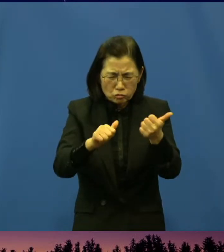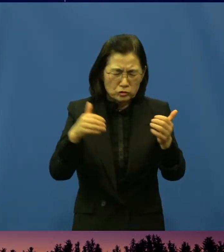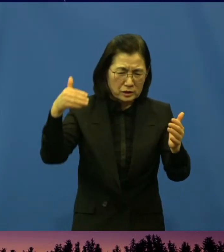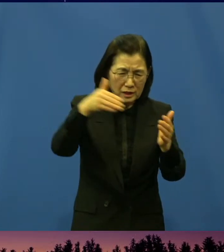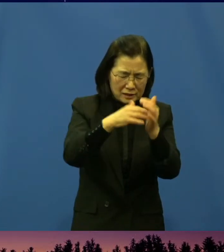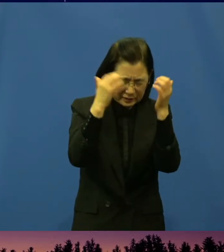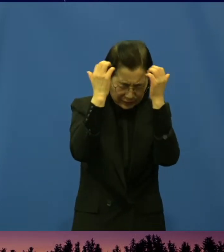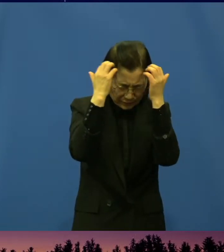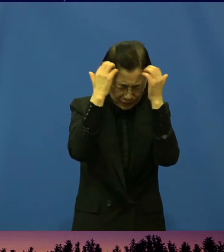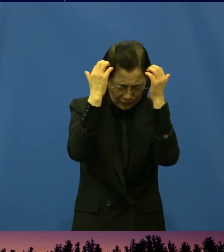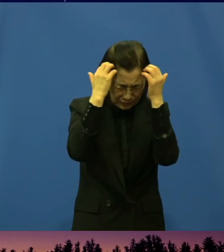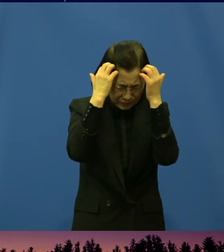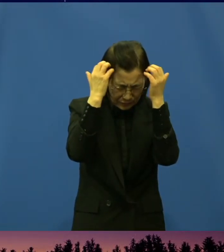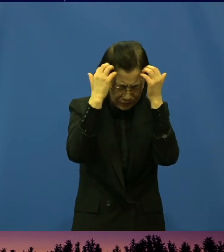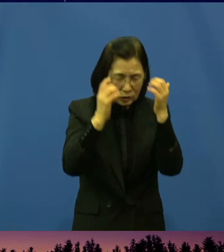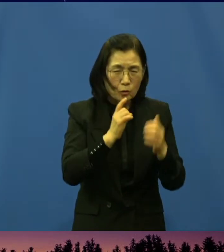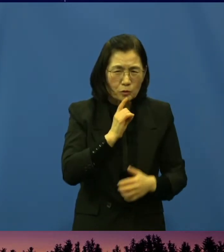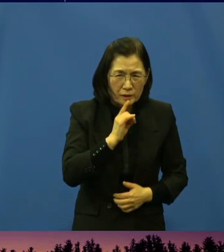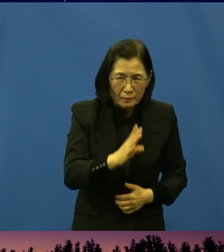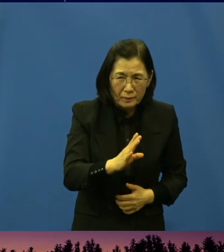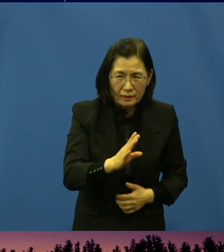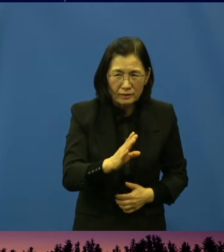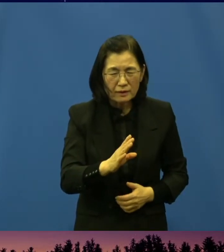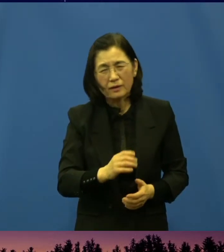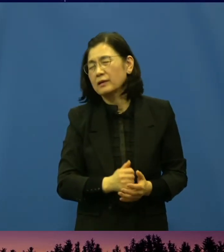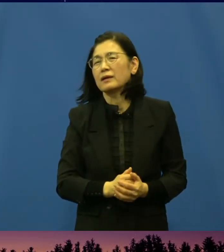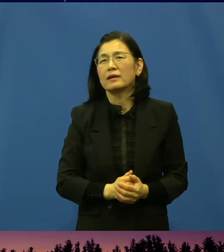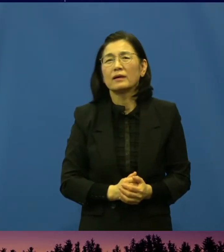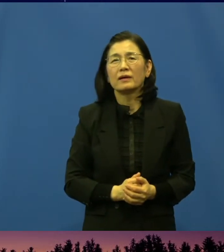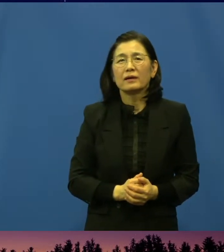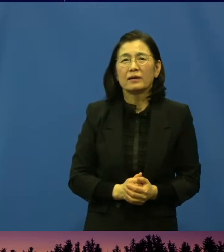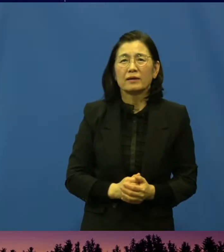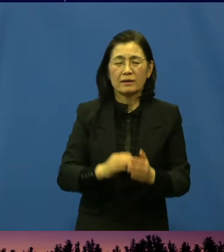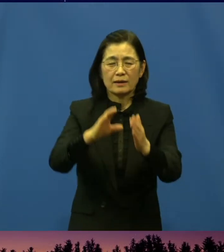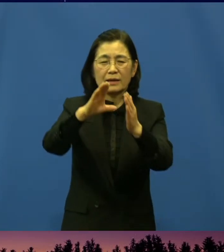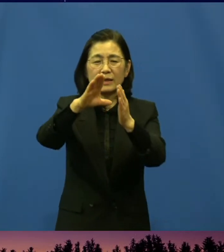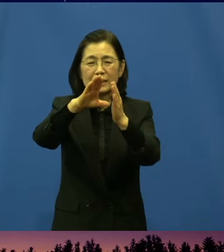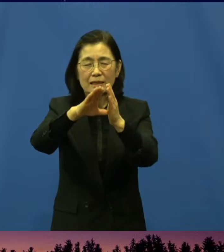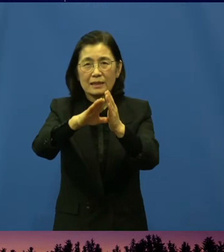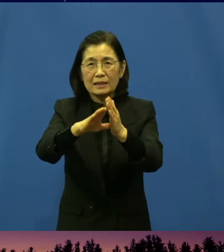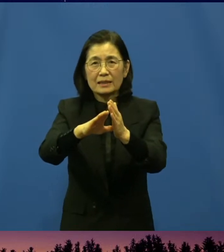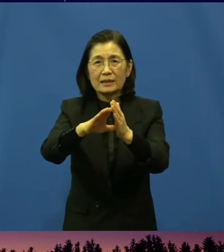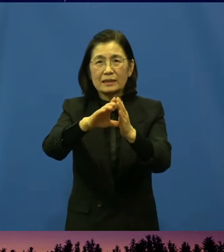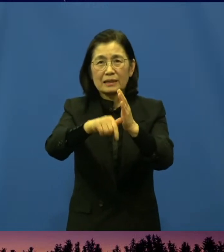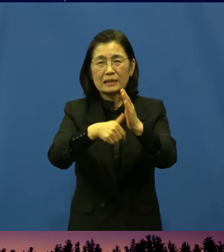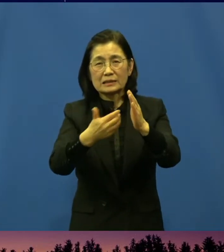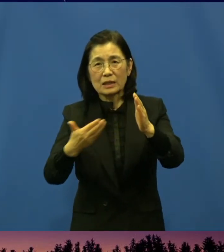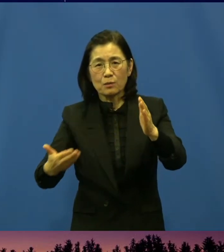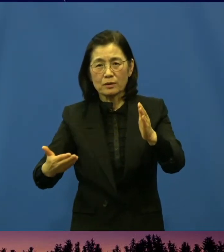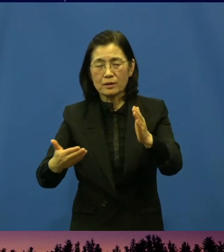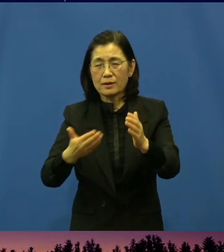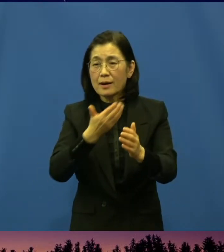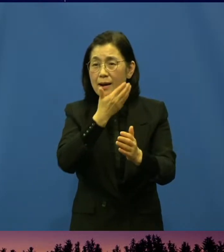예. 자, 오늘 여기 보니까 때가 악하다 그랬어요. 때가, 세월을 아끼라 때가 악하니라.